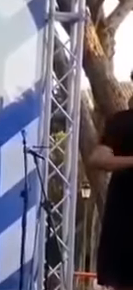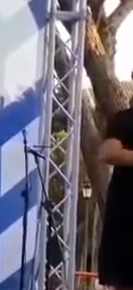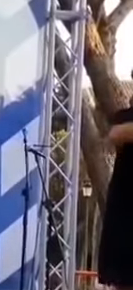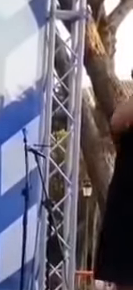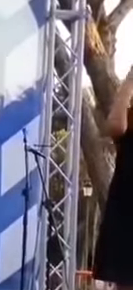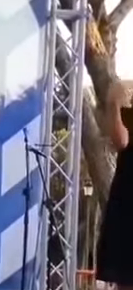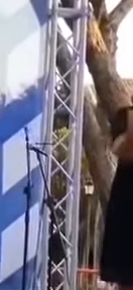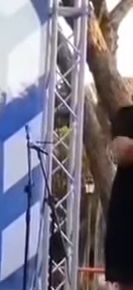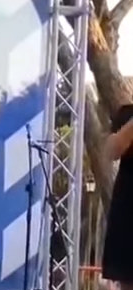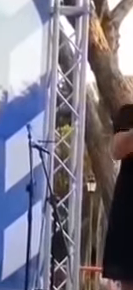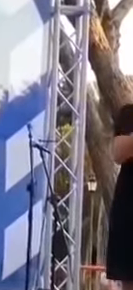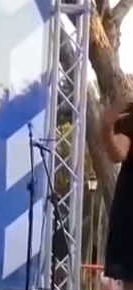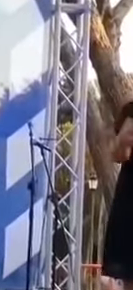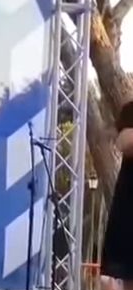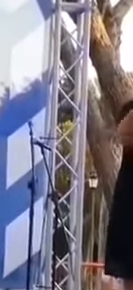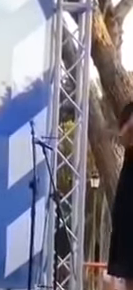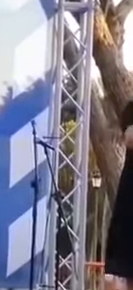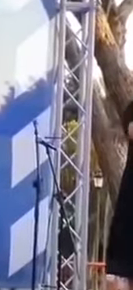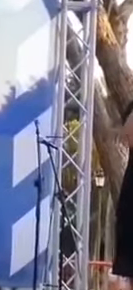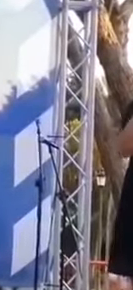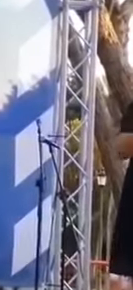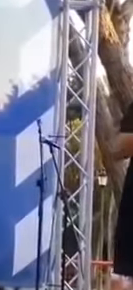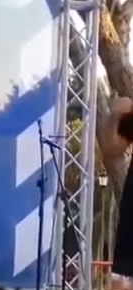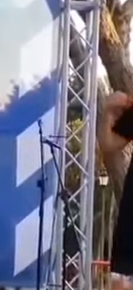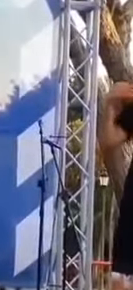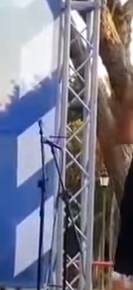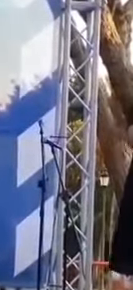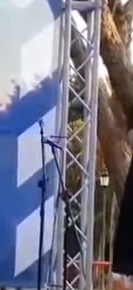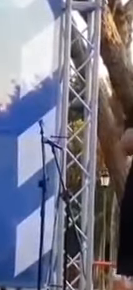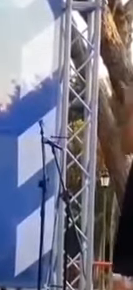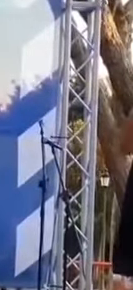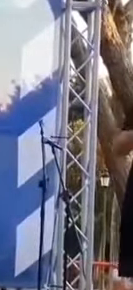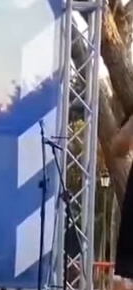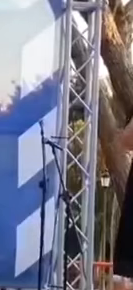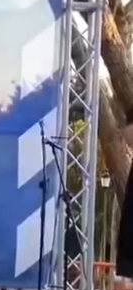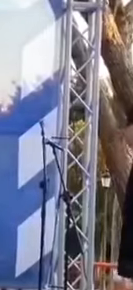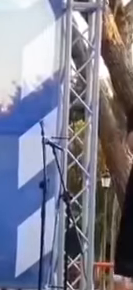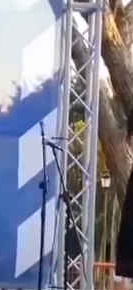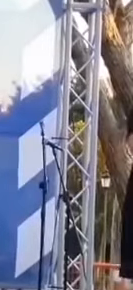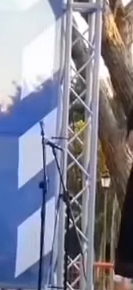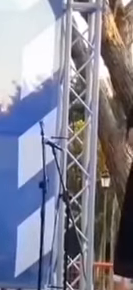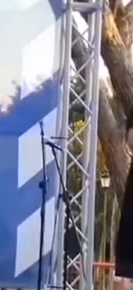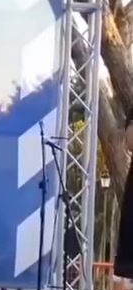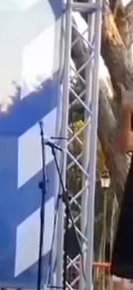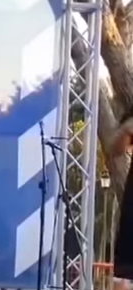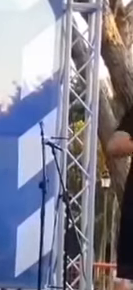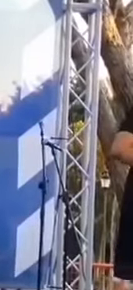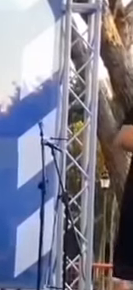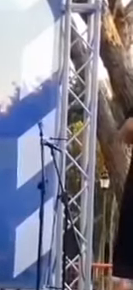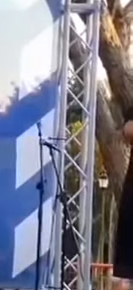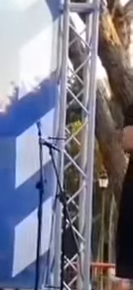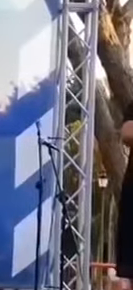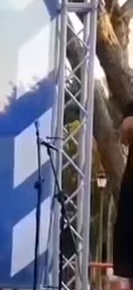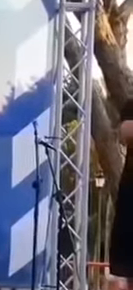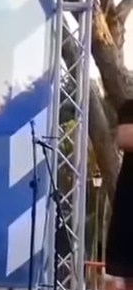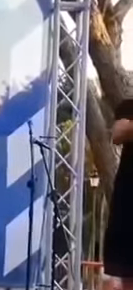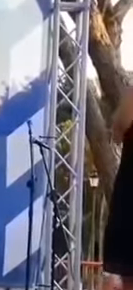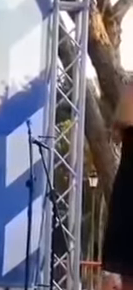lavoro che ha fatto per tanti anni, tante battaglie che abbiamo portato avanti sapendo